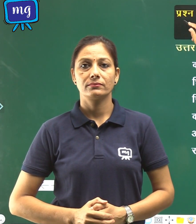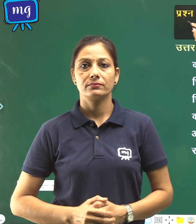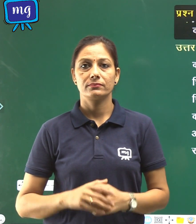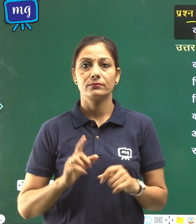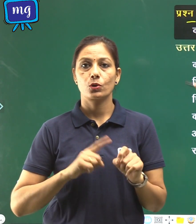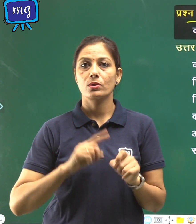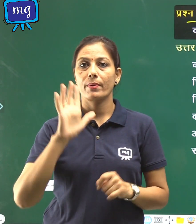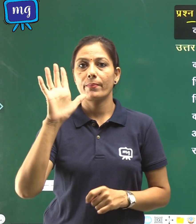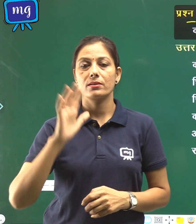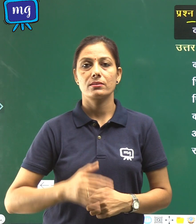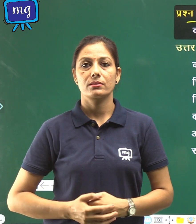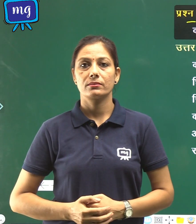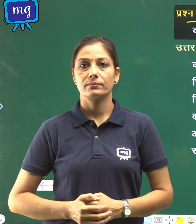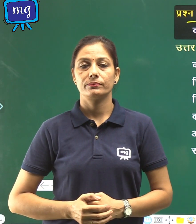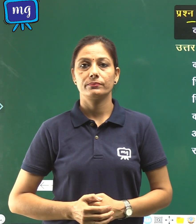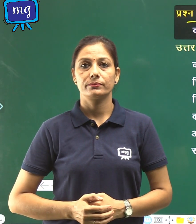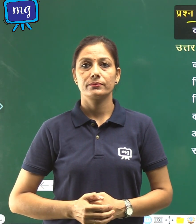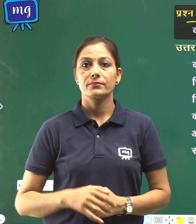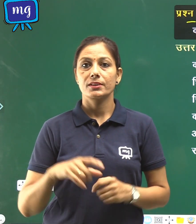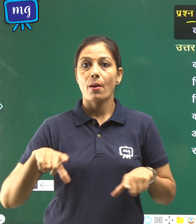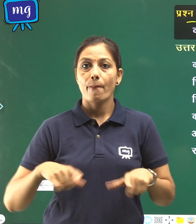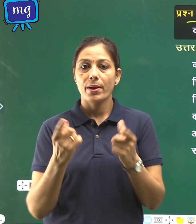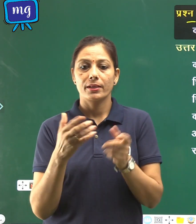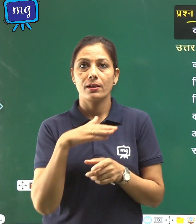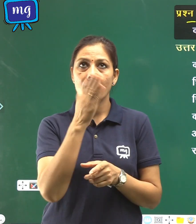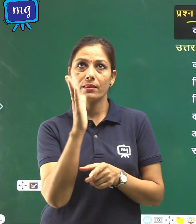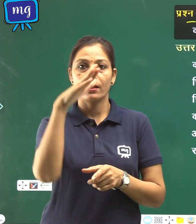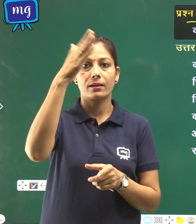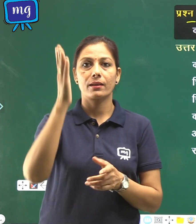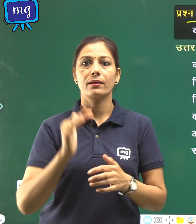प्रश्न 5, लता ने